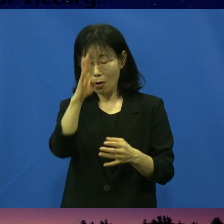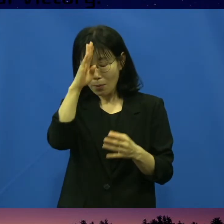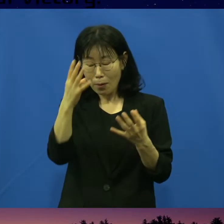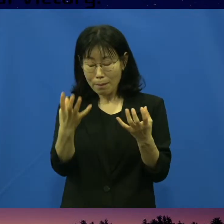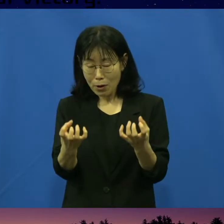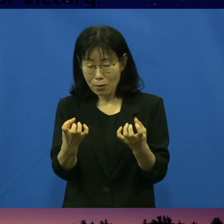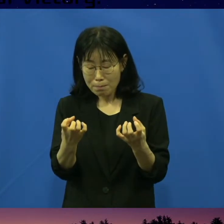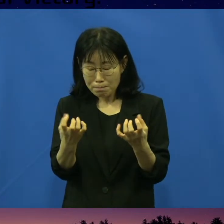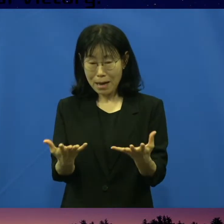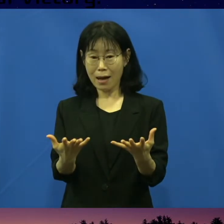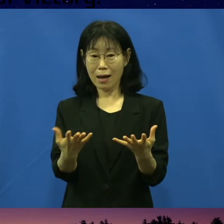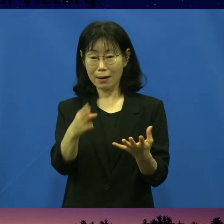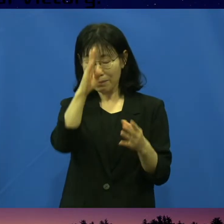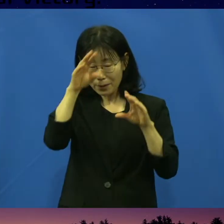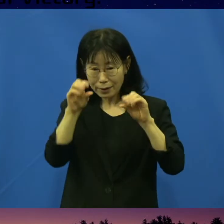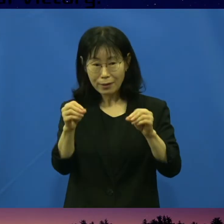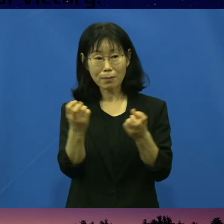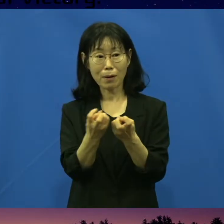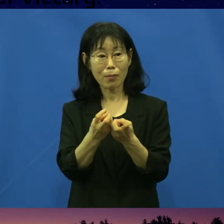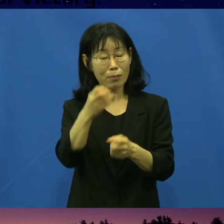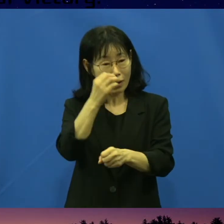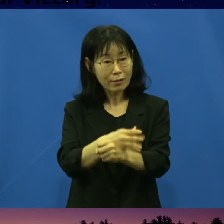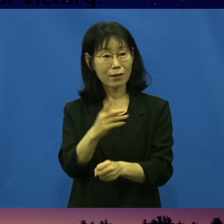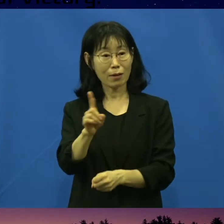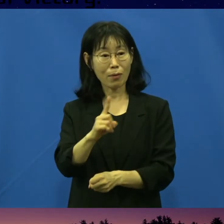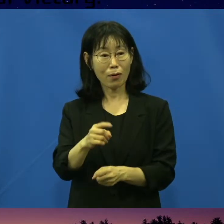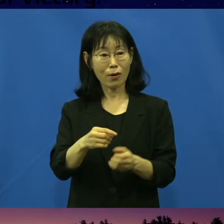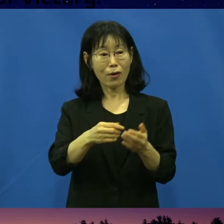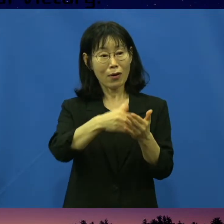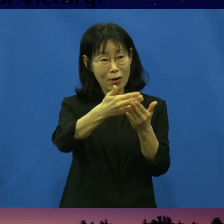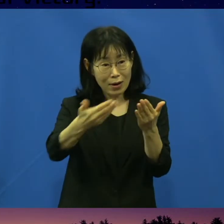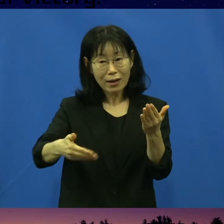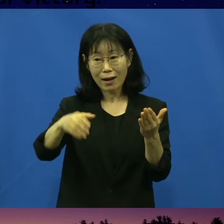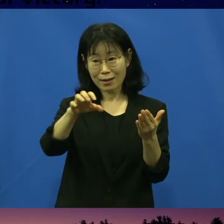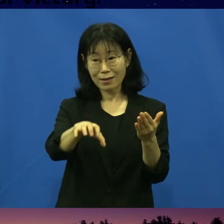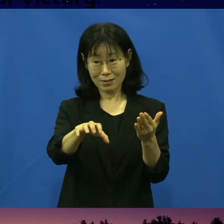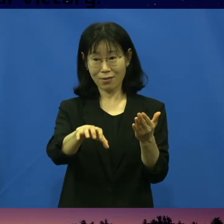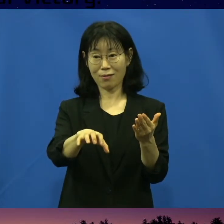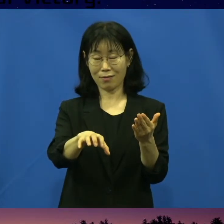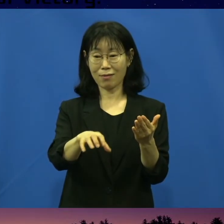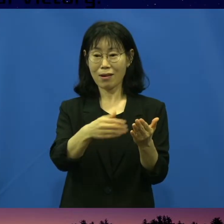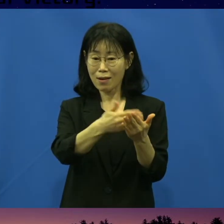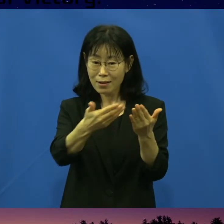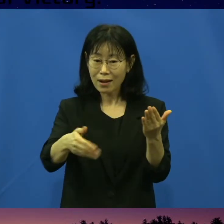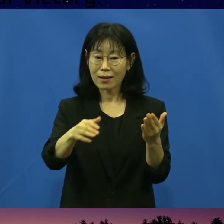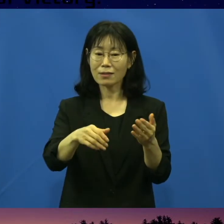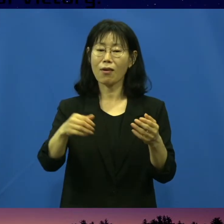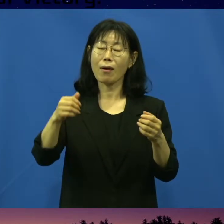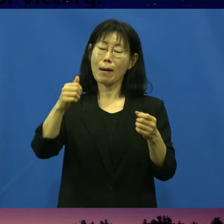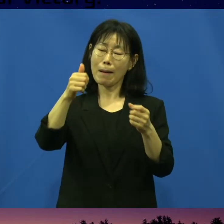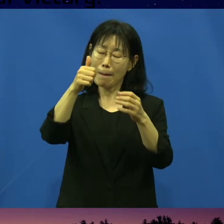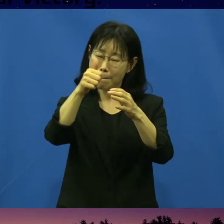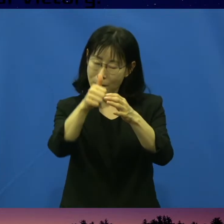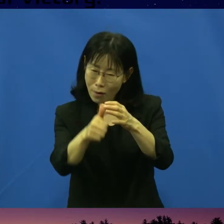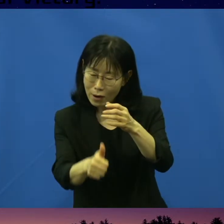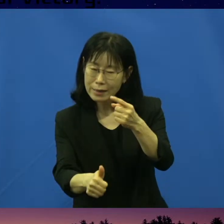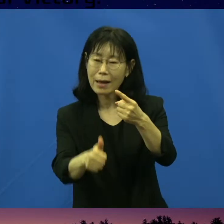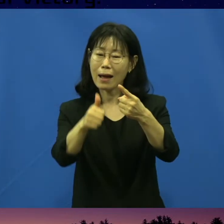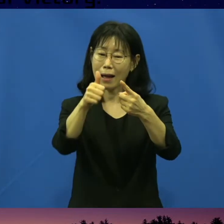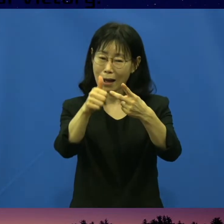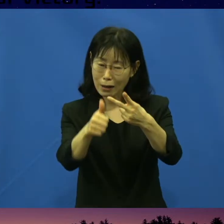여러분, 이 7번도 이 자존심의 싸움을 하는 거예요. 꼭 7번 해야 되나?